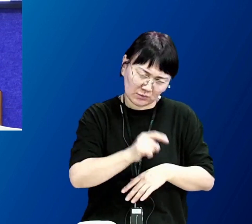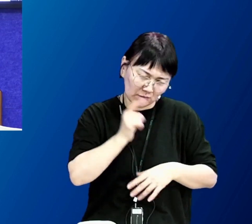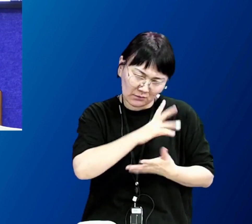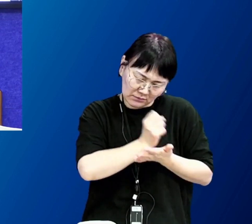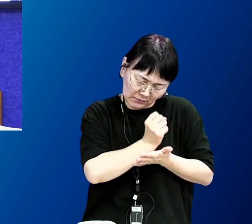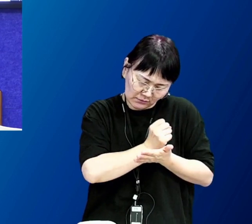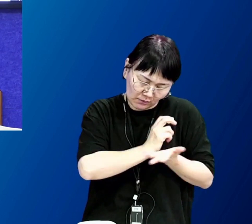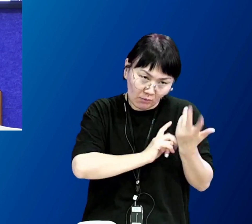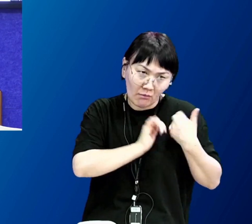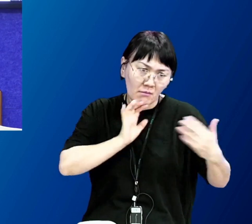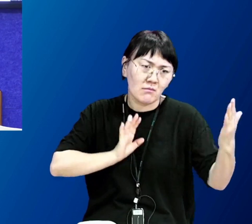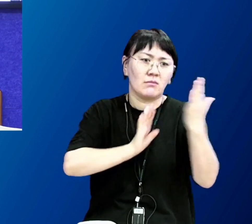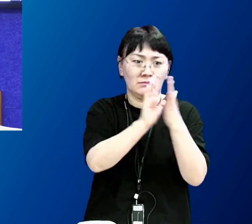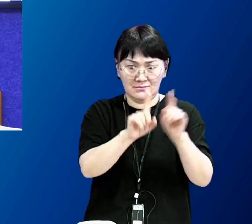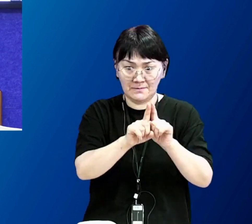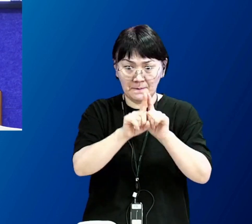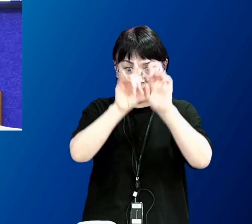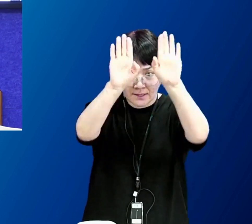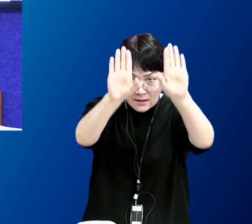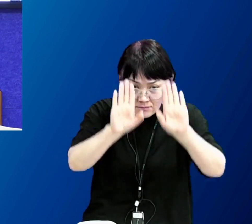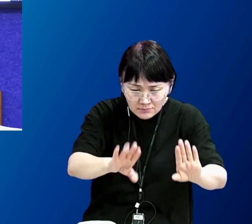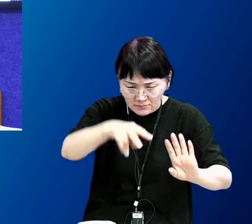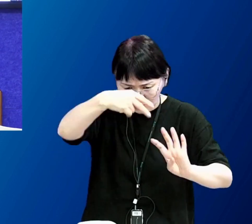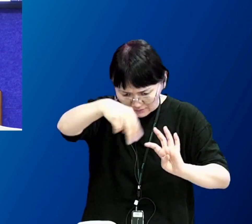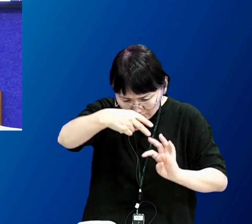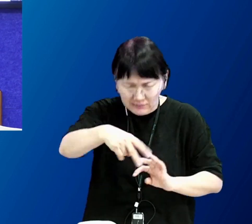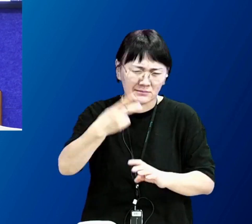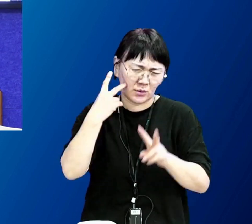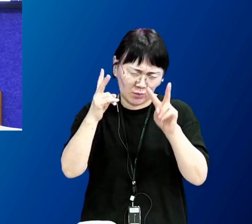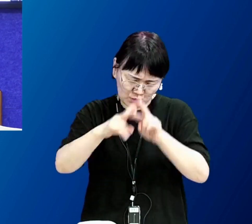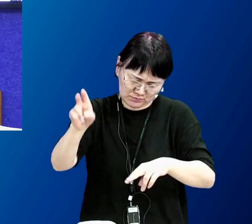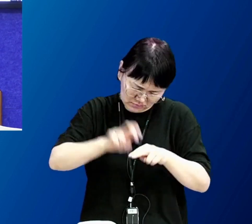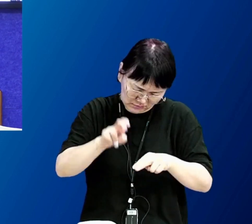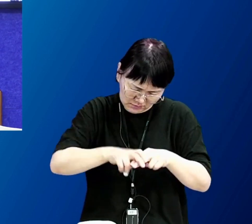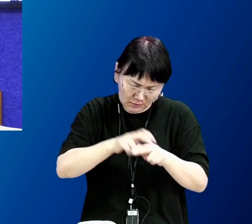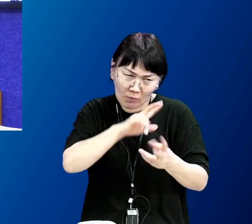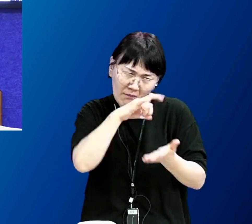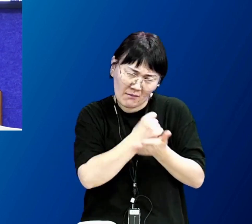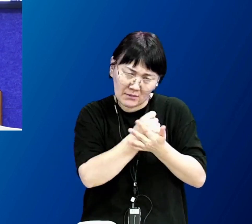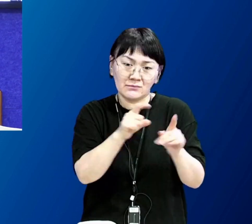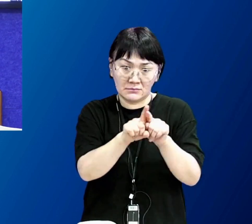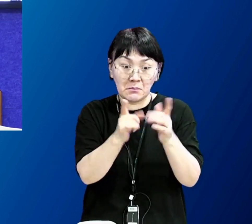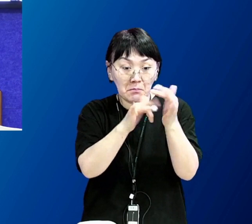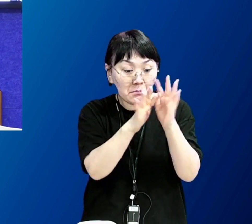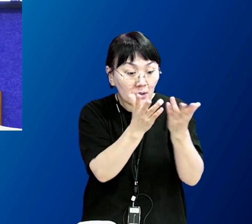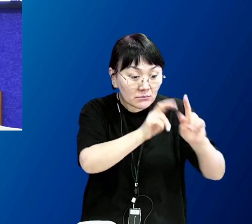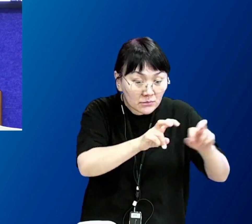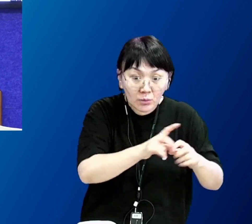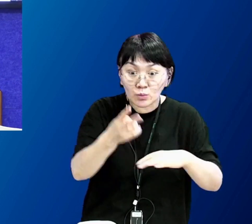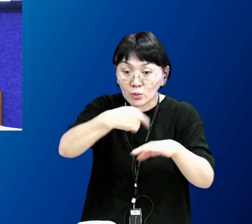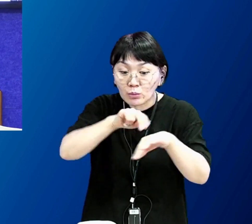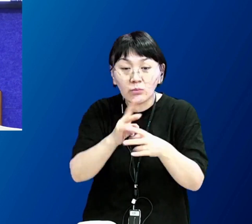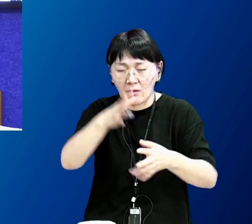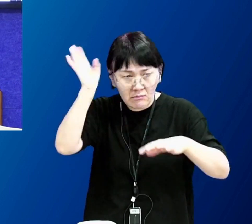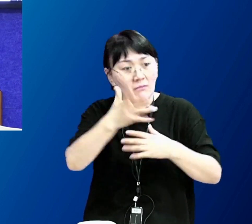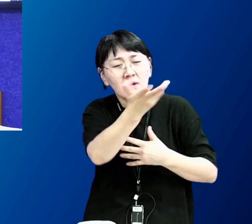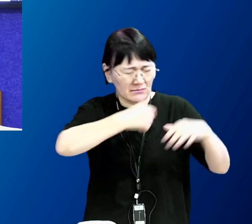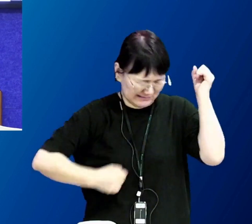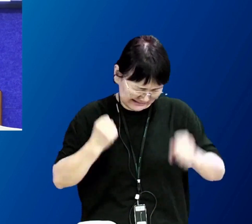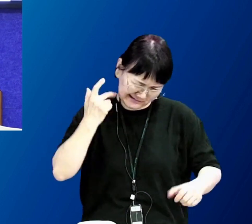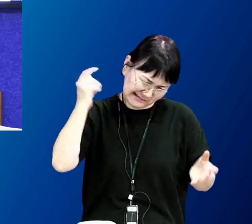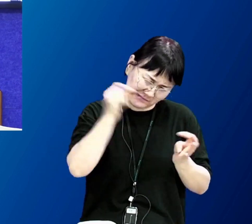байгаа. Эзний өдрийн 3 дахь үгэнд байнга суухыг хэлж байгаа. Библийн судлал дүүргийн нөхрөлдөө